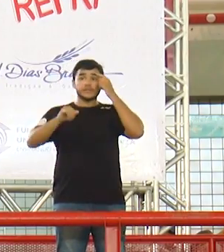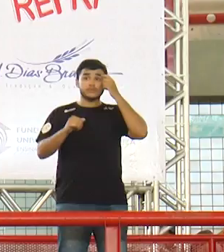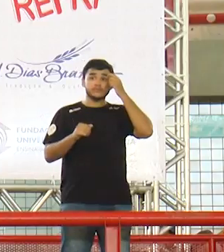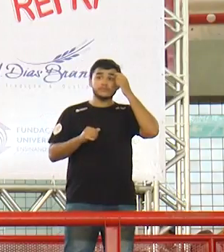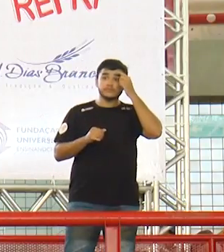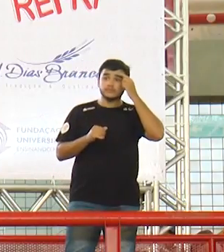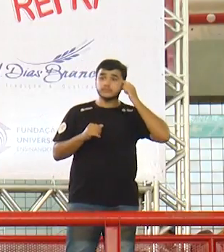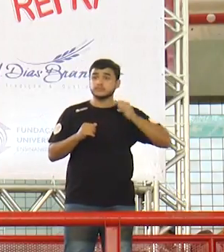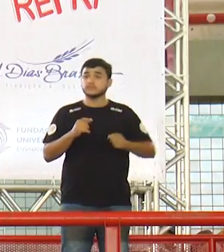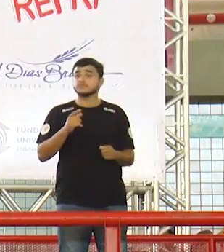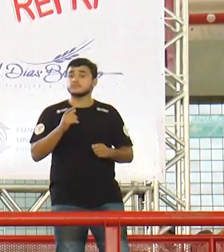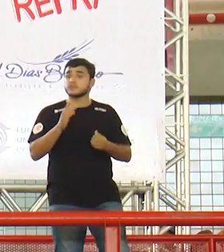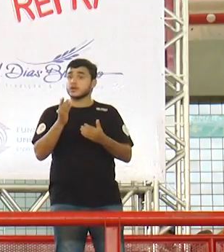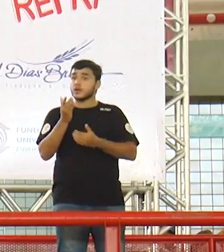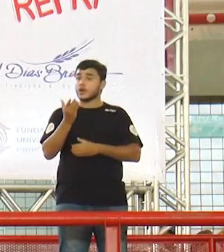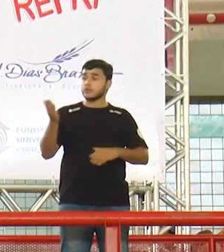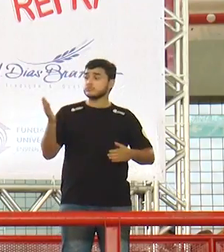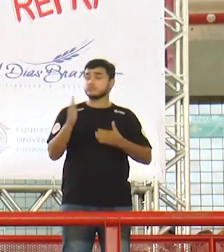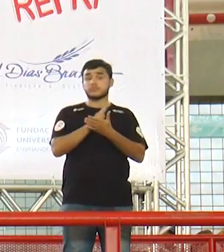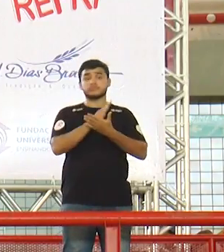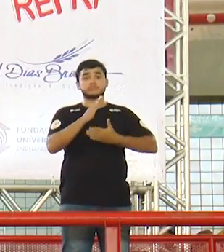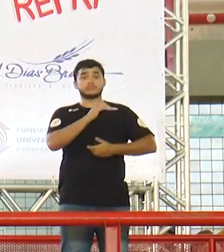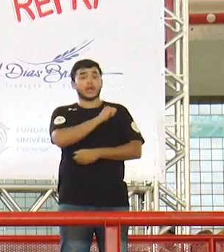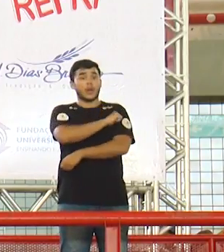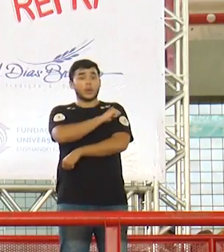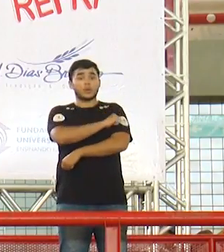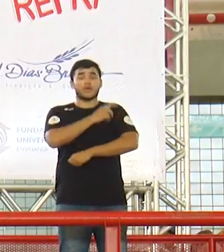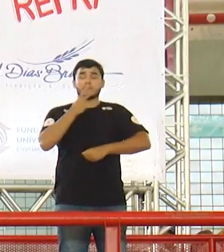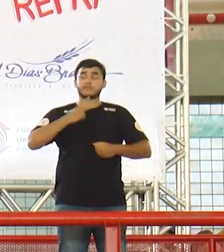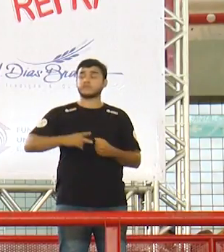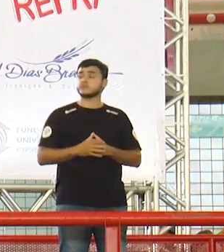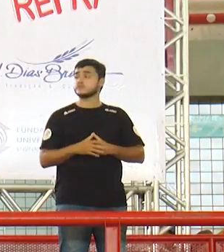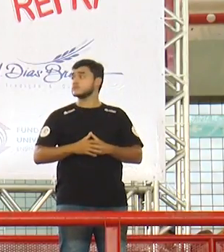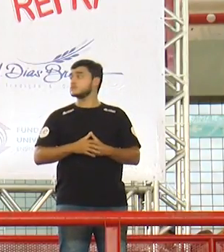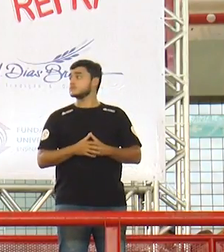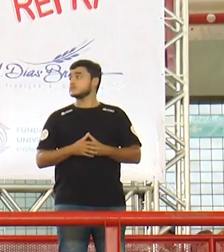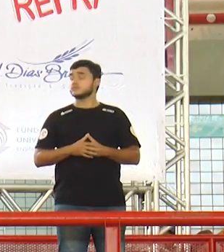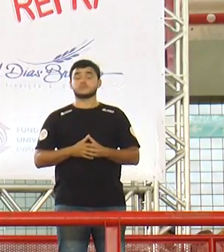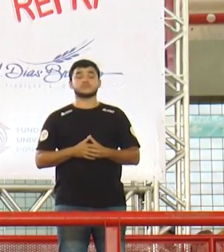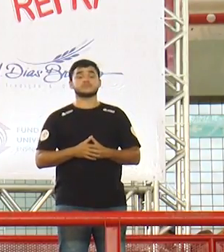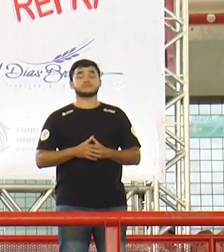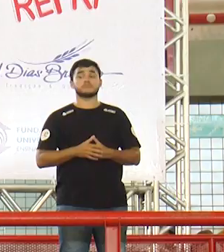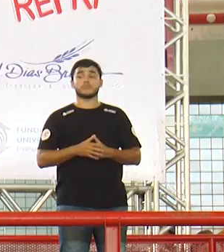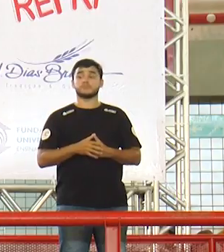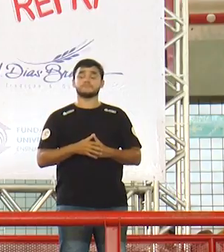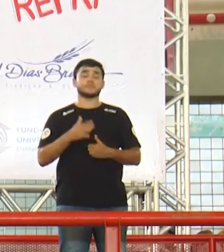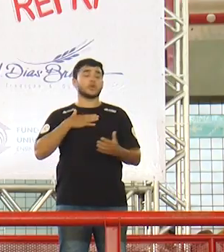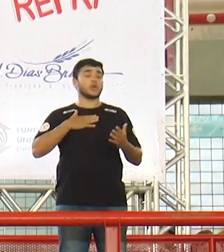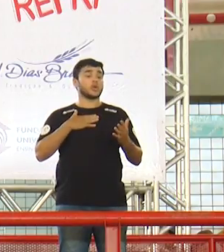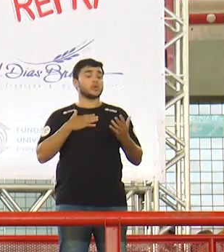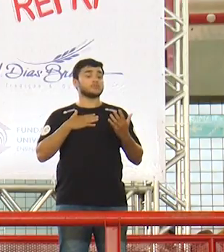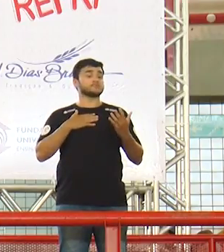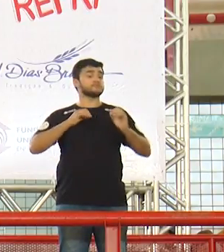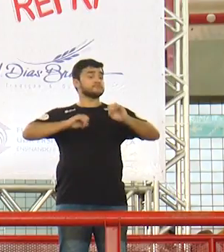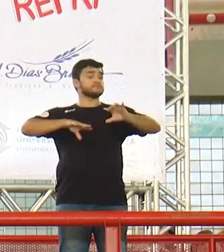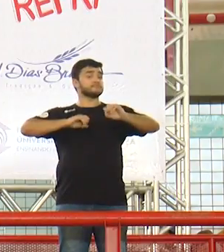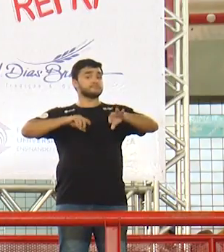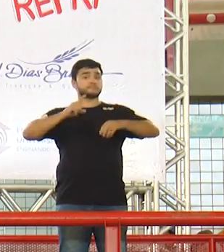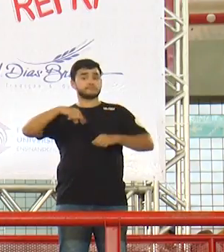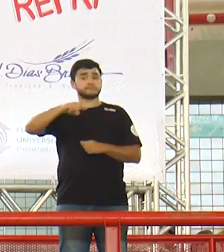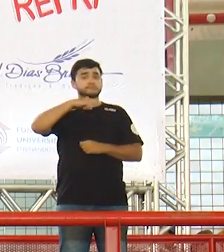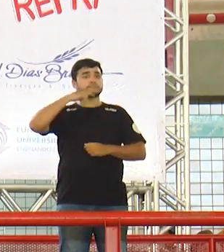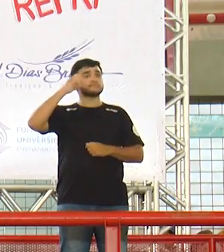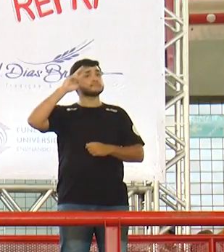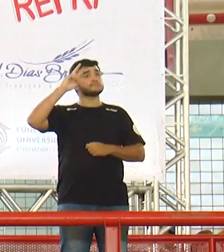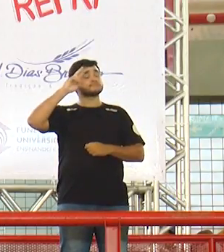digo assim para os meus aluninhos por aí. Os aluninhos por aí. Uma lembrança dessas pode não